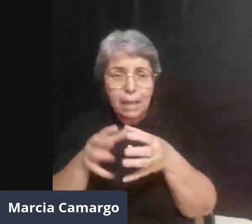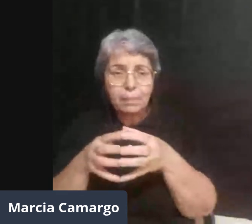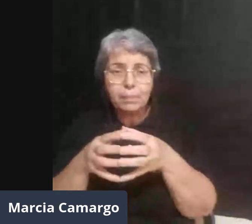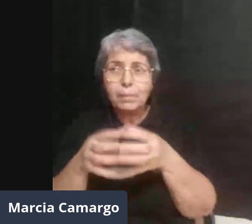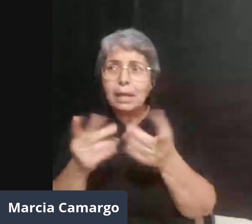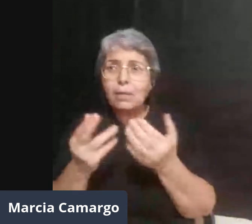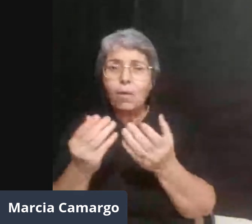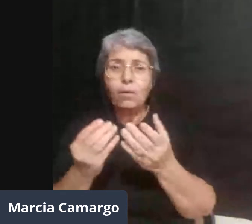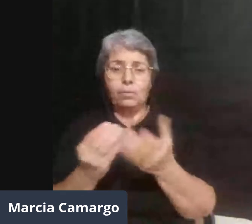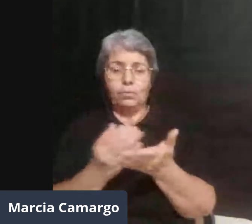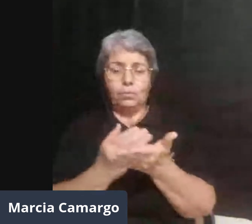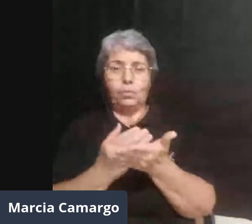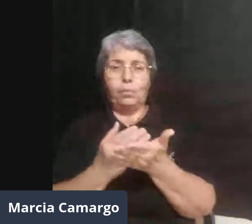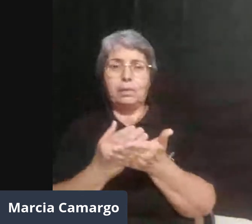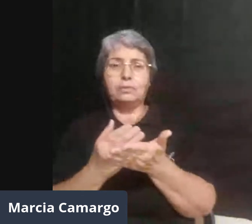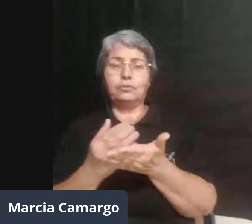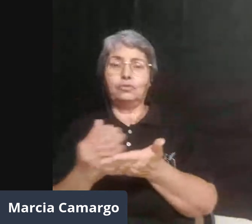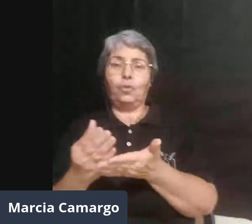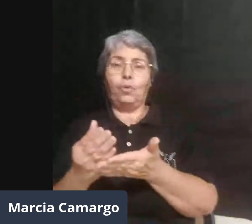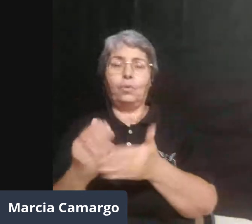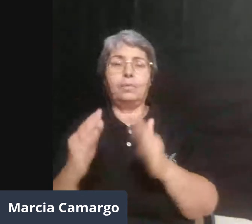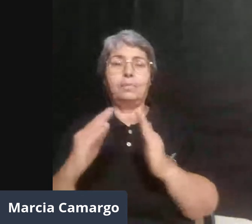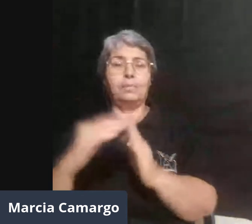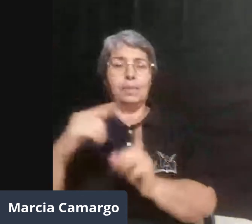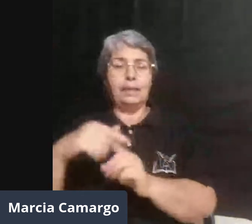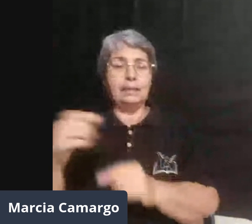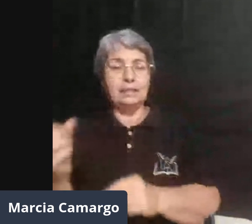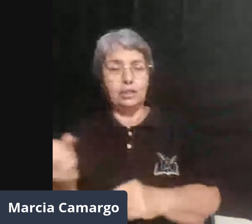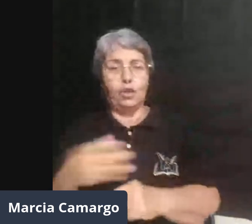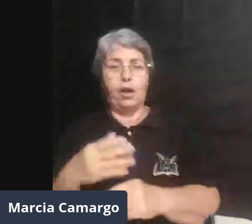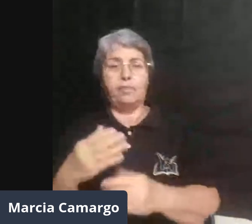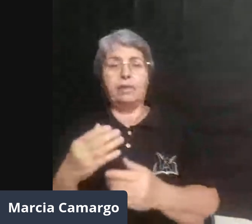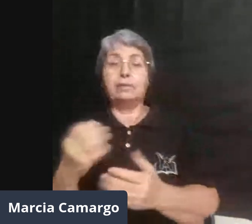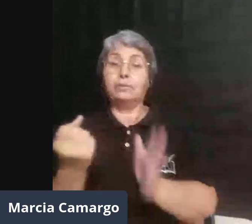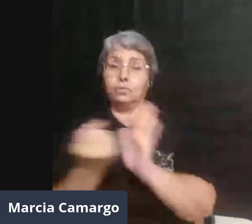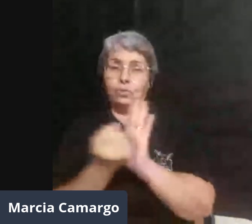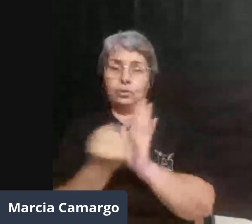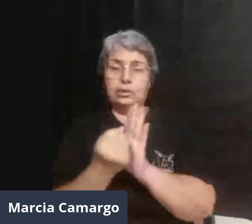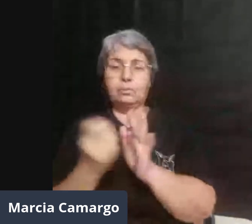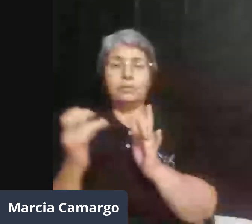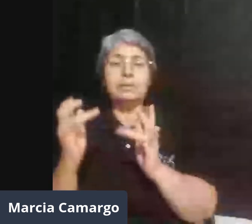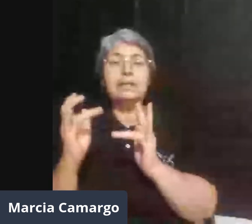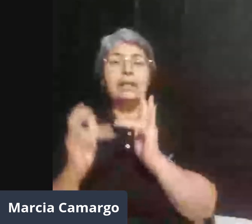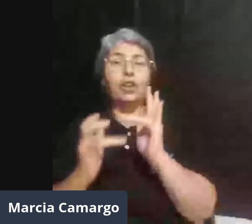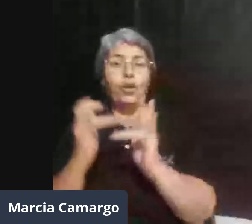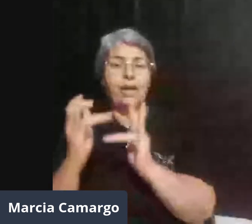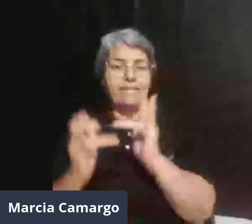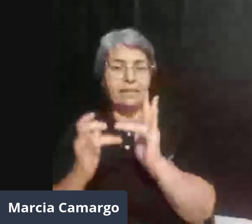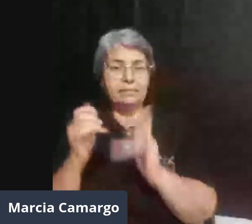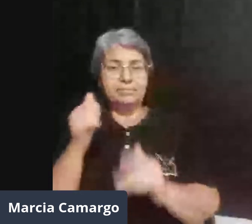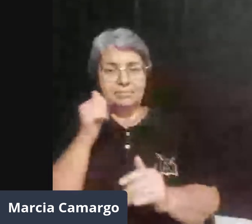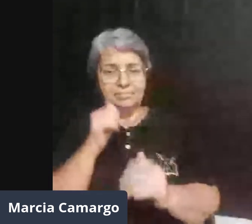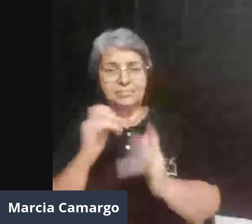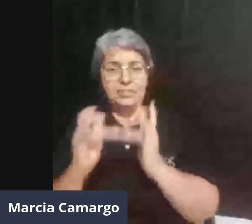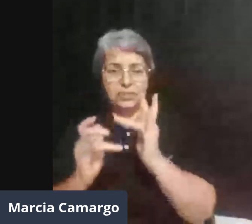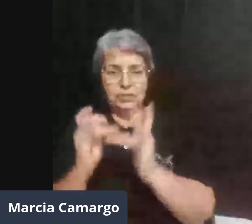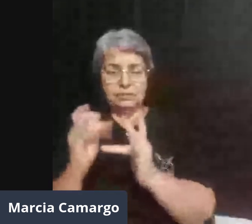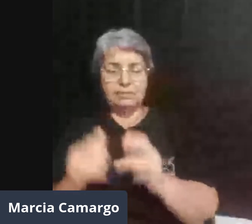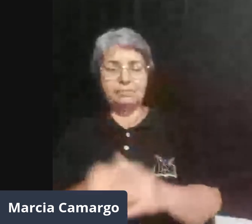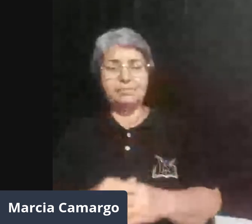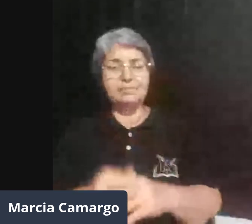também foram poucos os que acompanharam o nascimento do esposo. Essa é a nossa